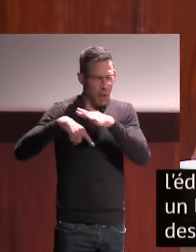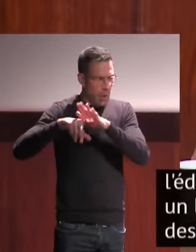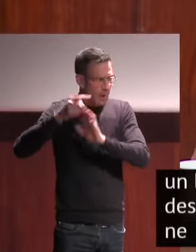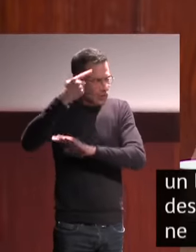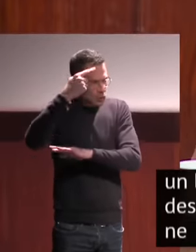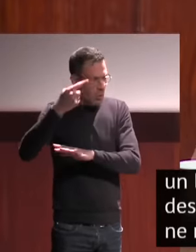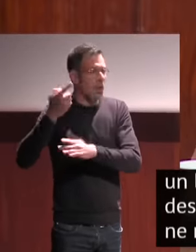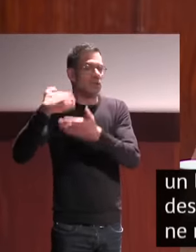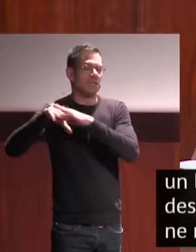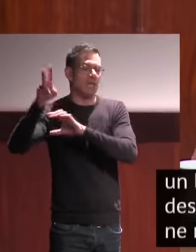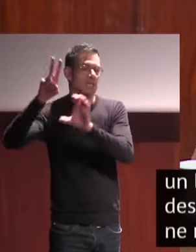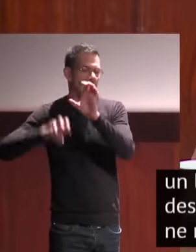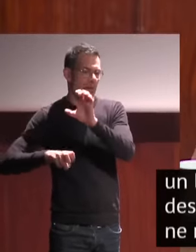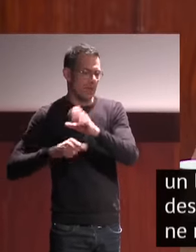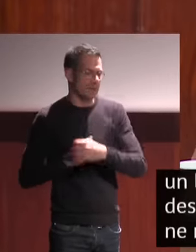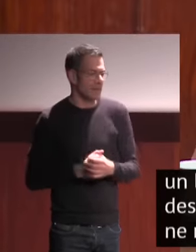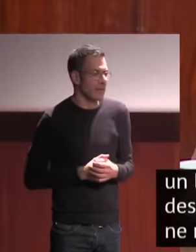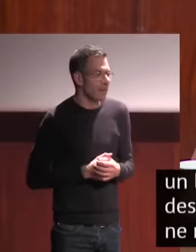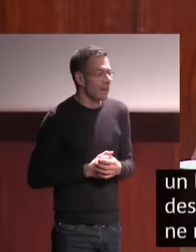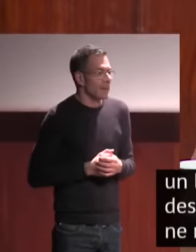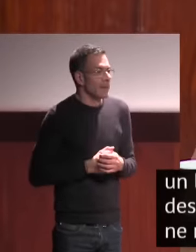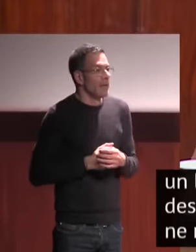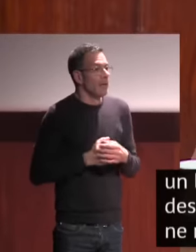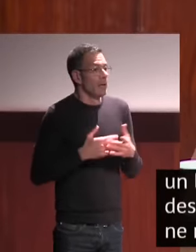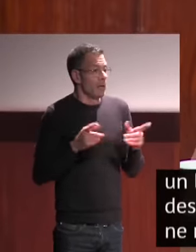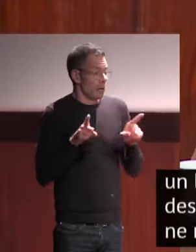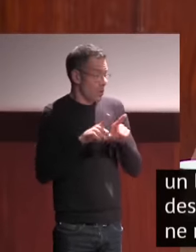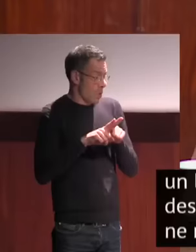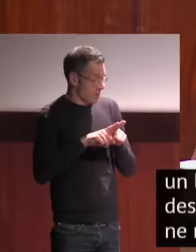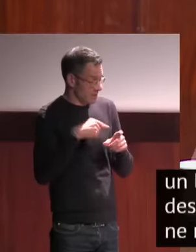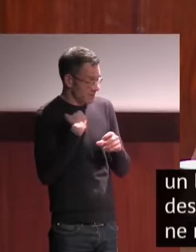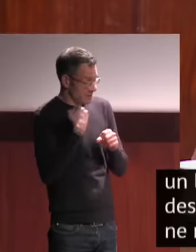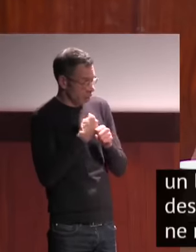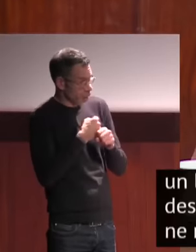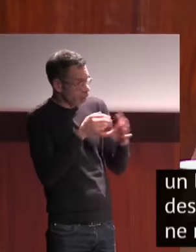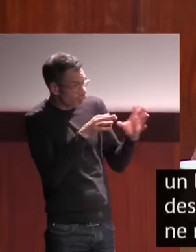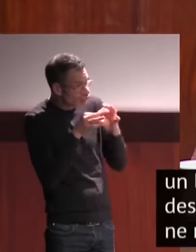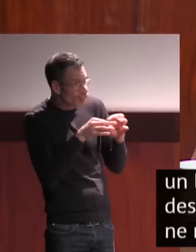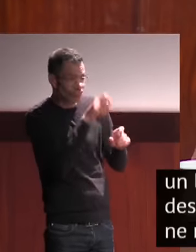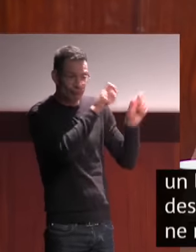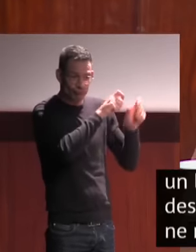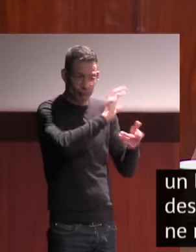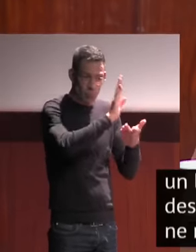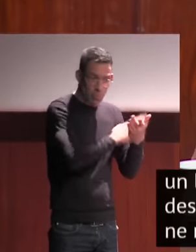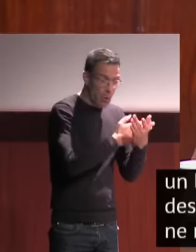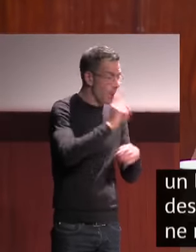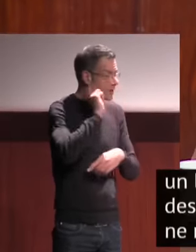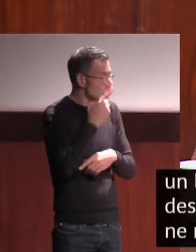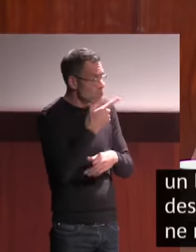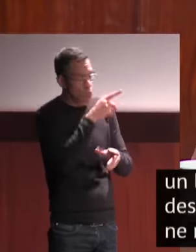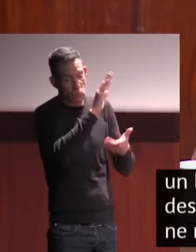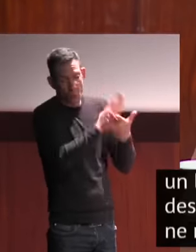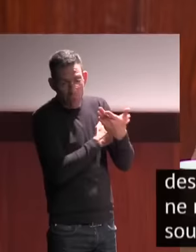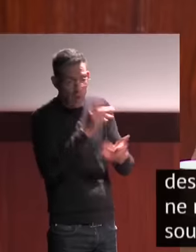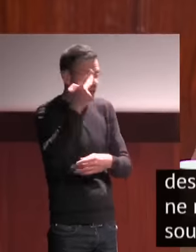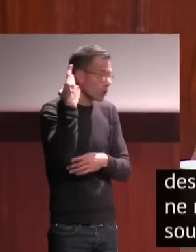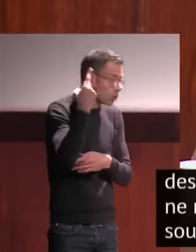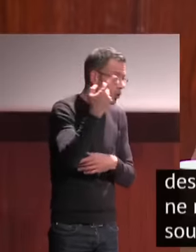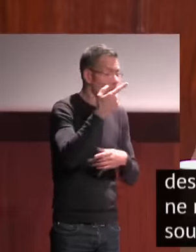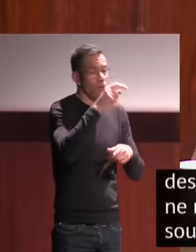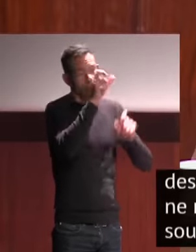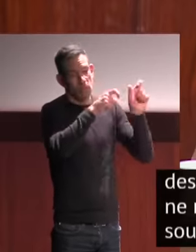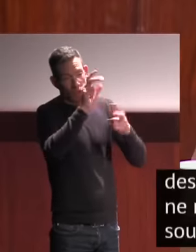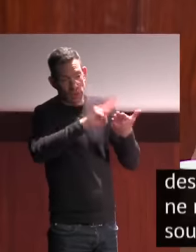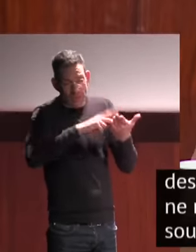des CNRS, et on travaille avec des poètes sourds et entendants, des traducteurs, des interprètes,